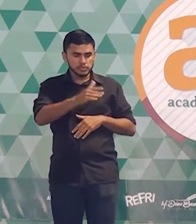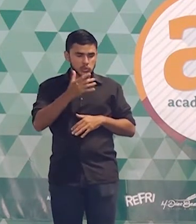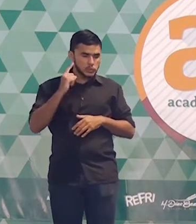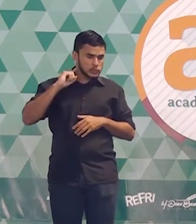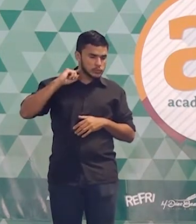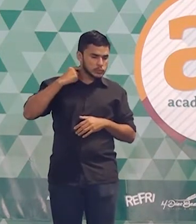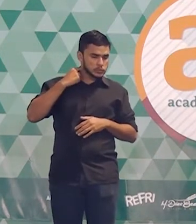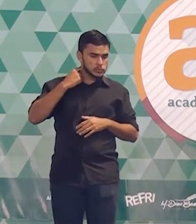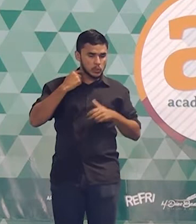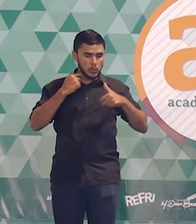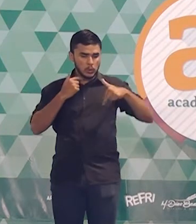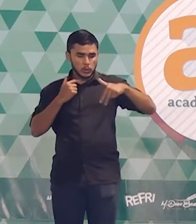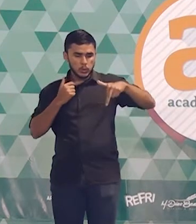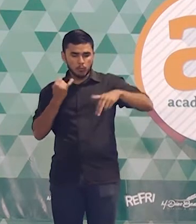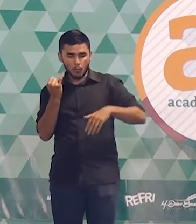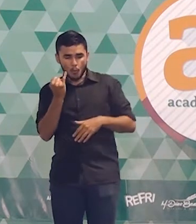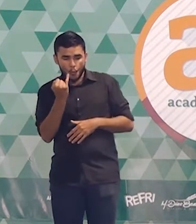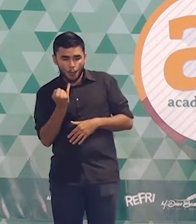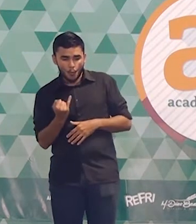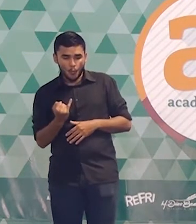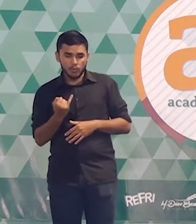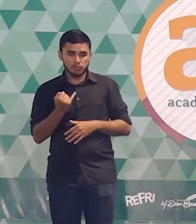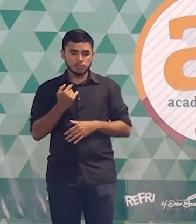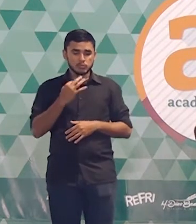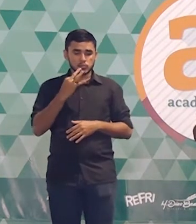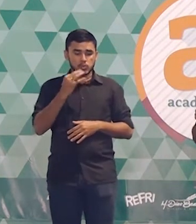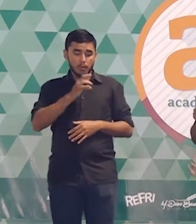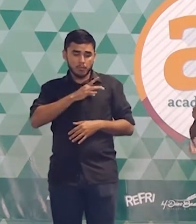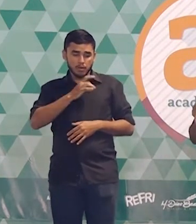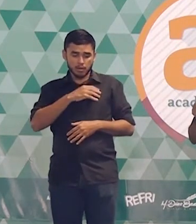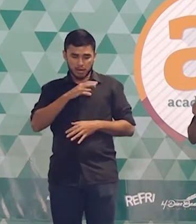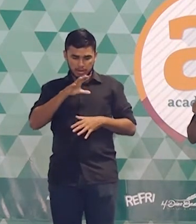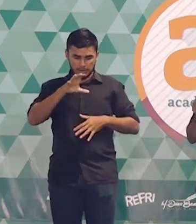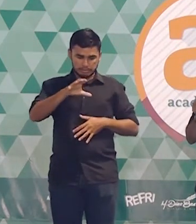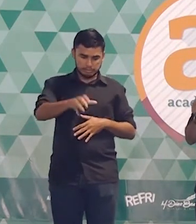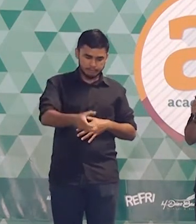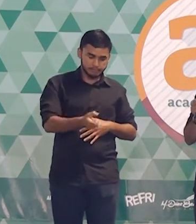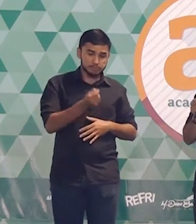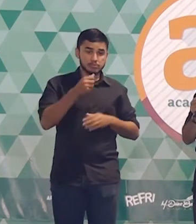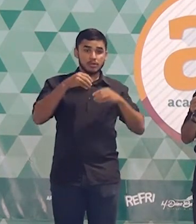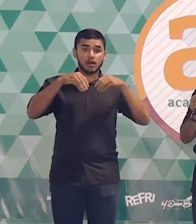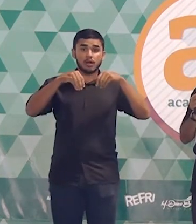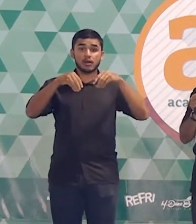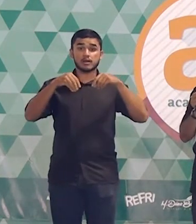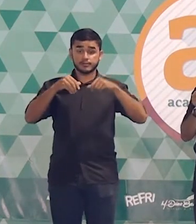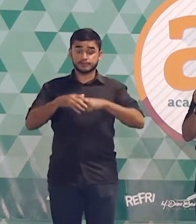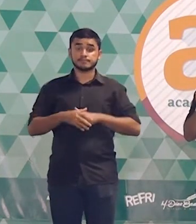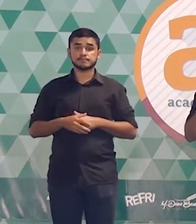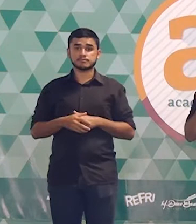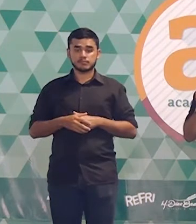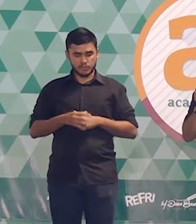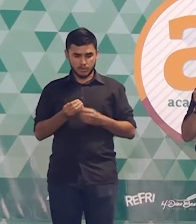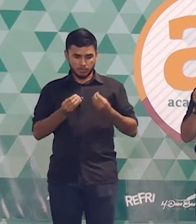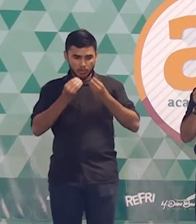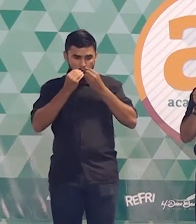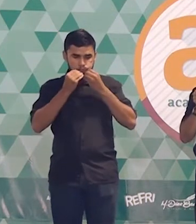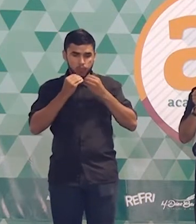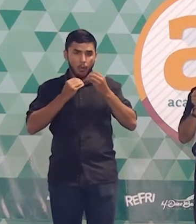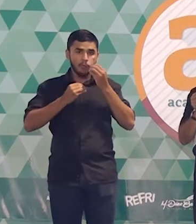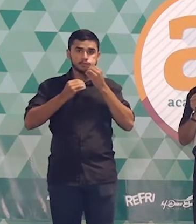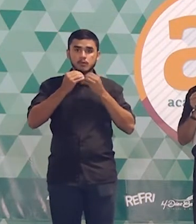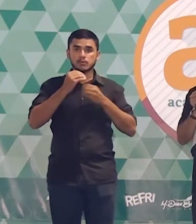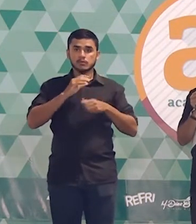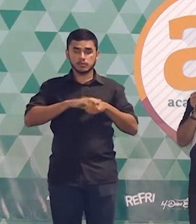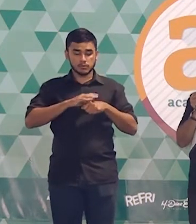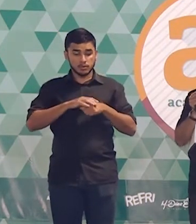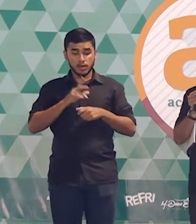esquálida, andrajosa, comendo um torrão da terra que dera existência